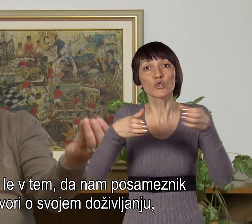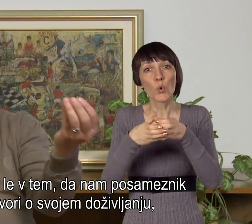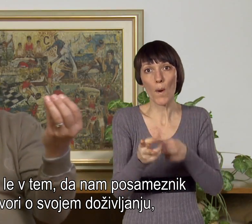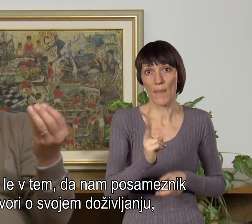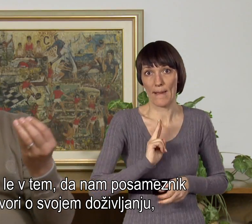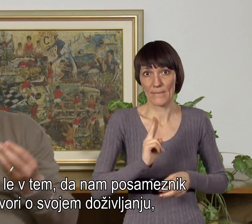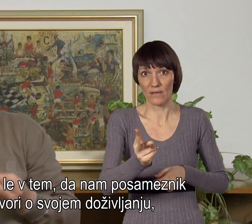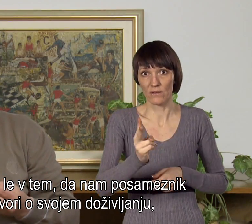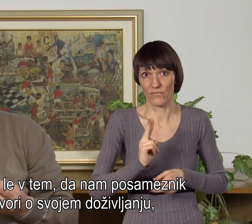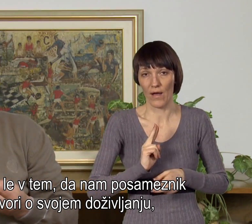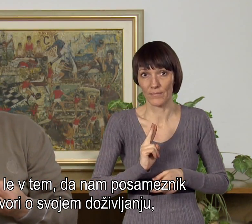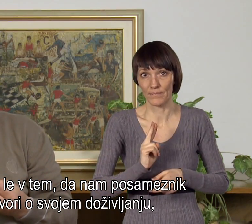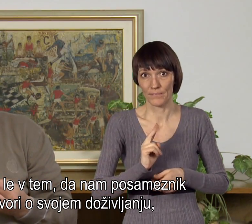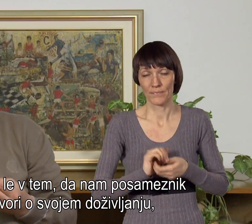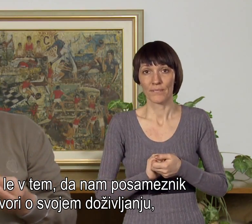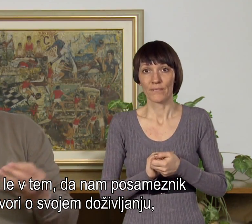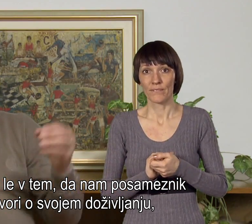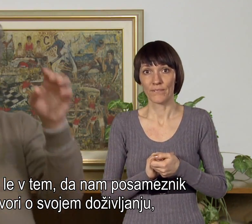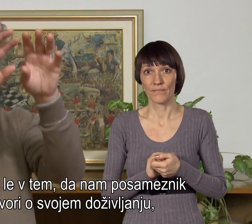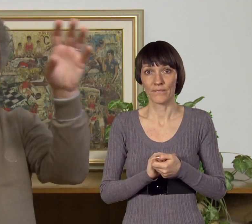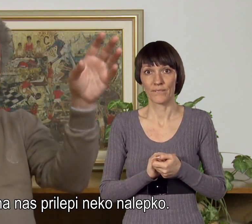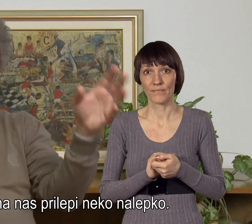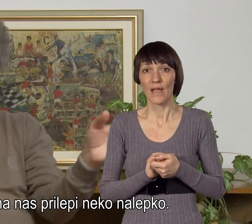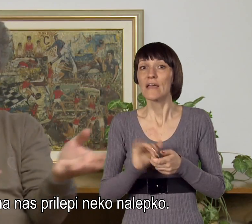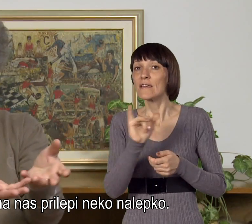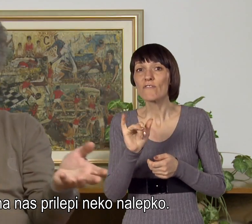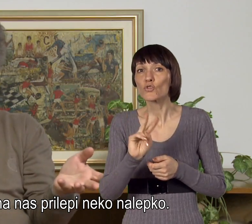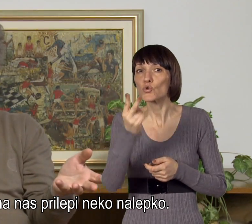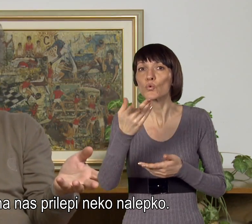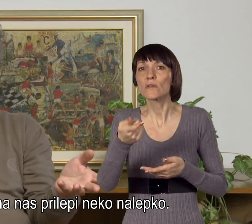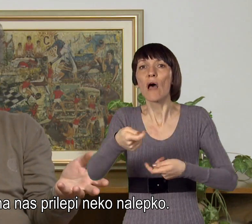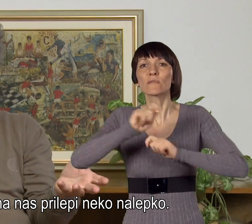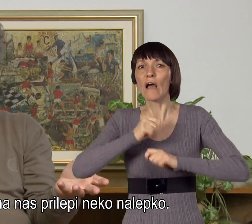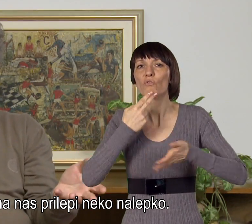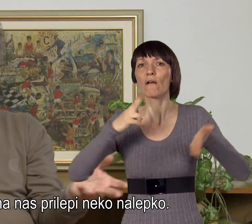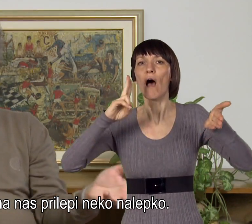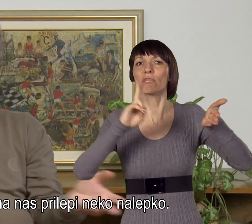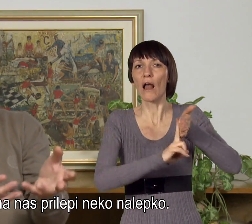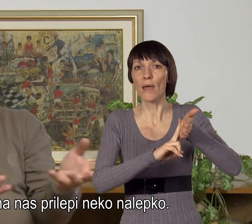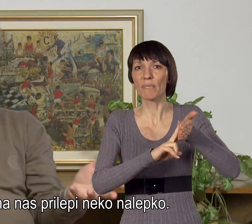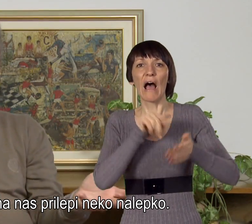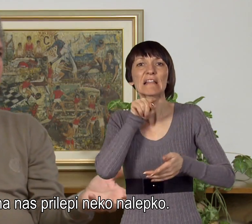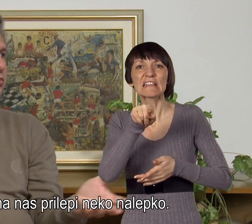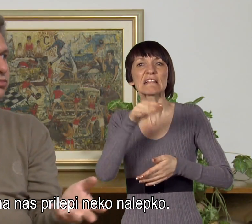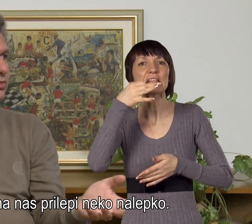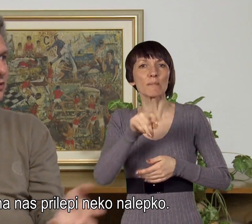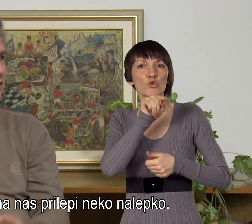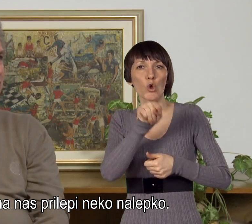da nam ne govori o svojem doživljanju, ampak na nas prilepi neko nalepko.